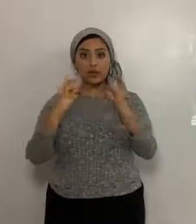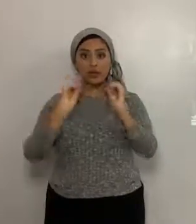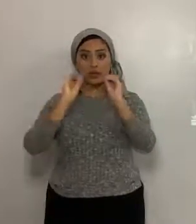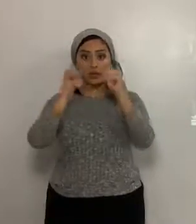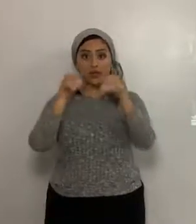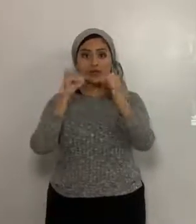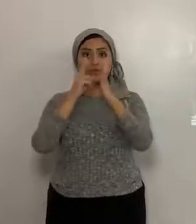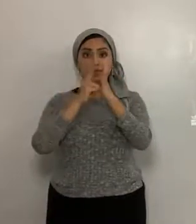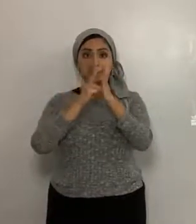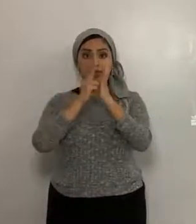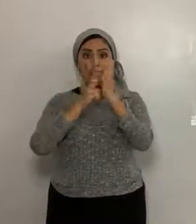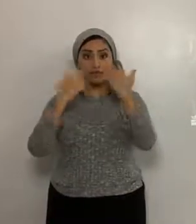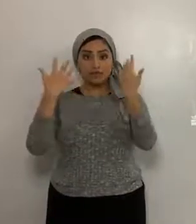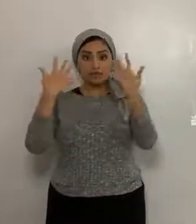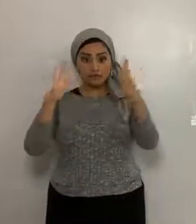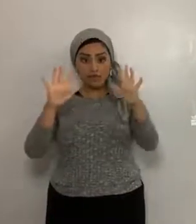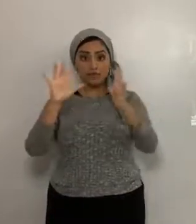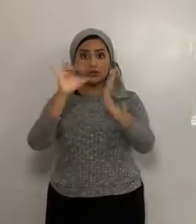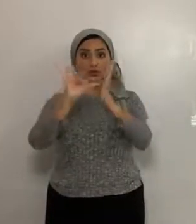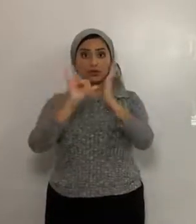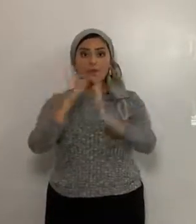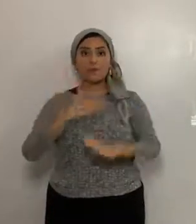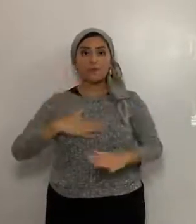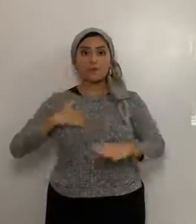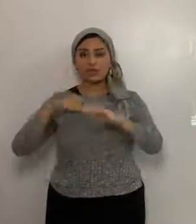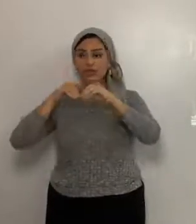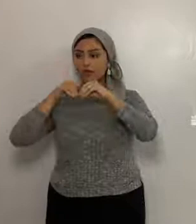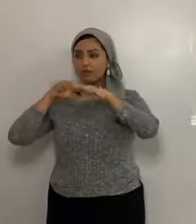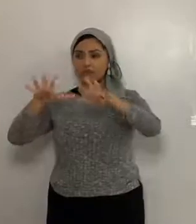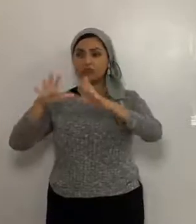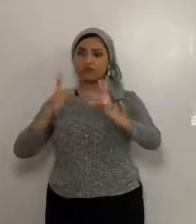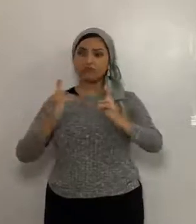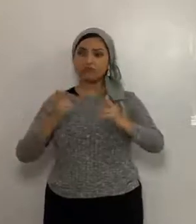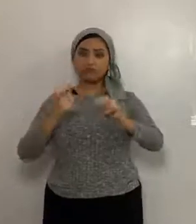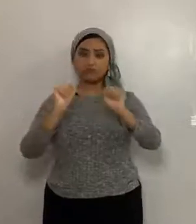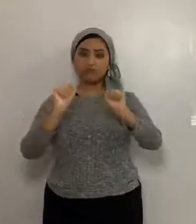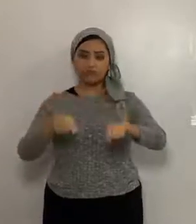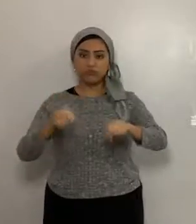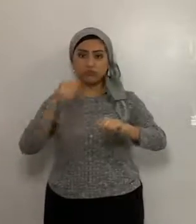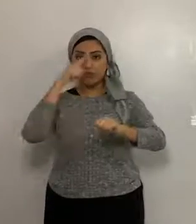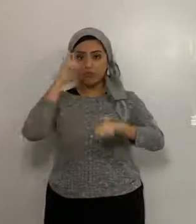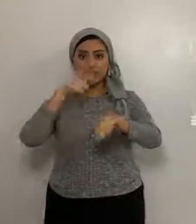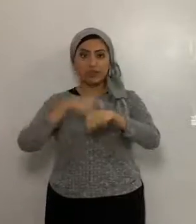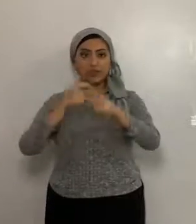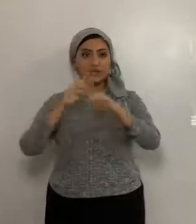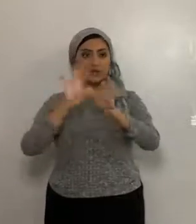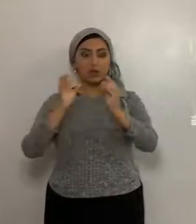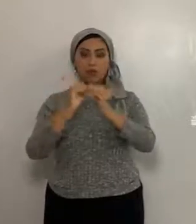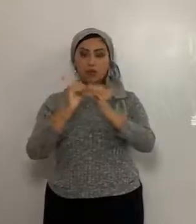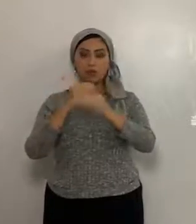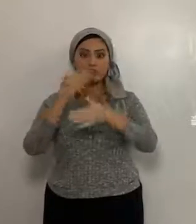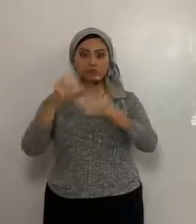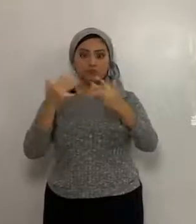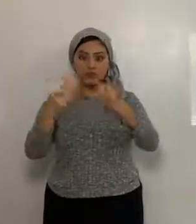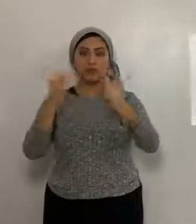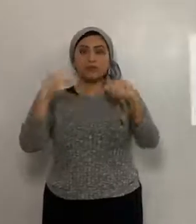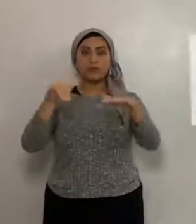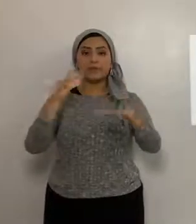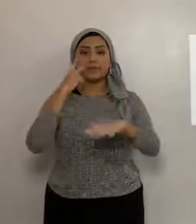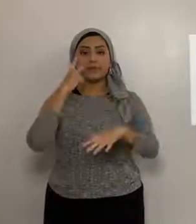este video a YouTube, por favor compártanlo lo más pronto posible porque el tiempo ya no es nada. Vamos a ver entonces la tablet.